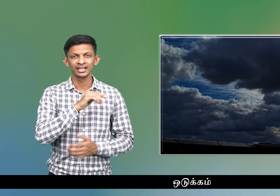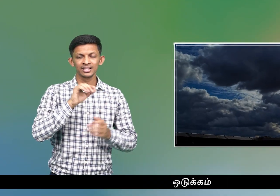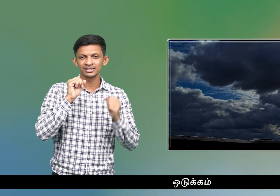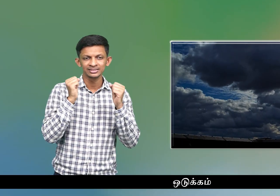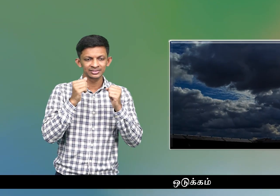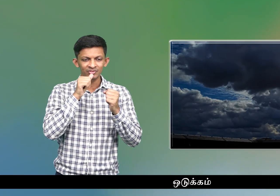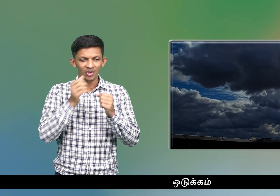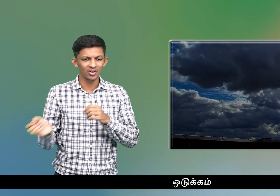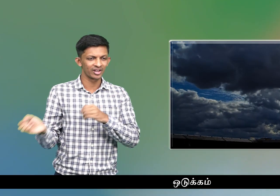ஒடுக்கம்.